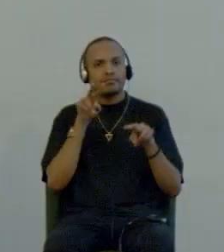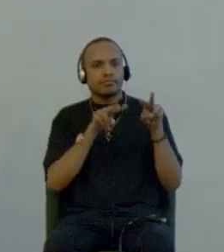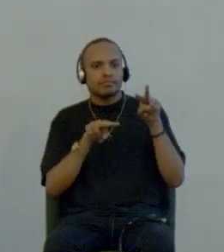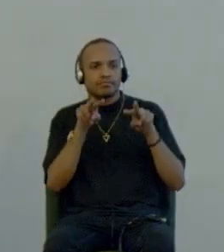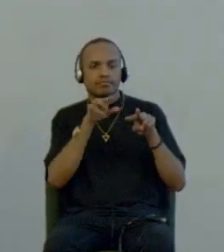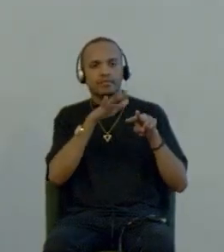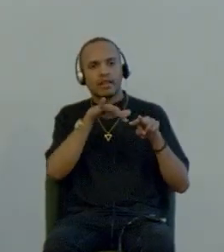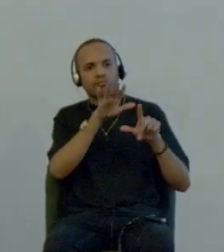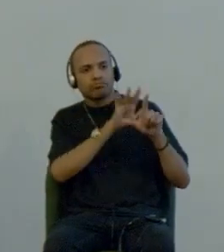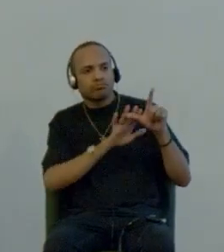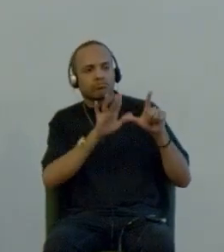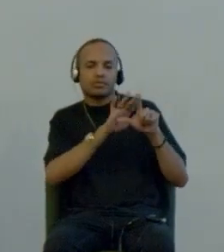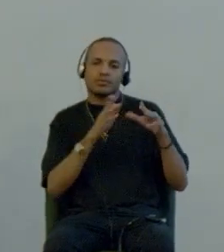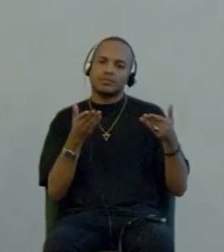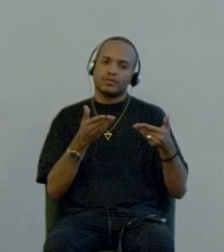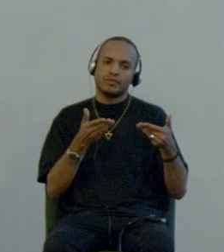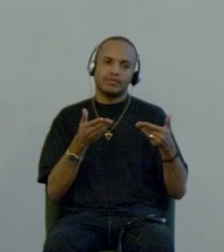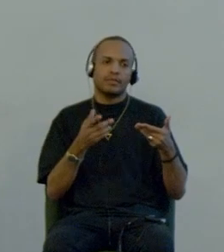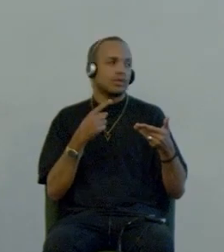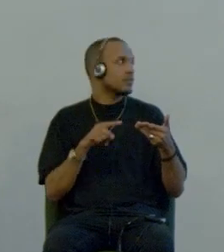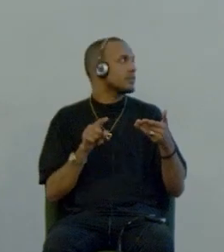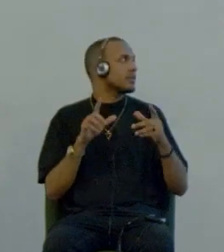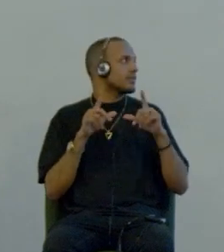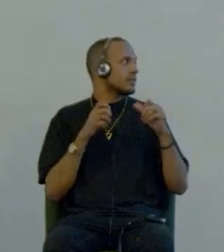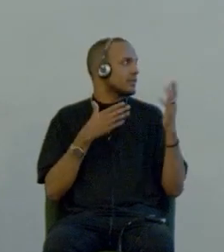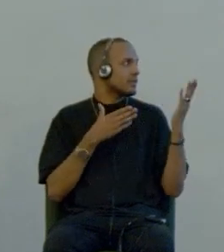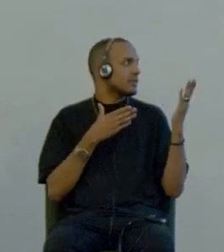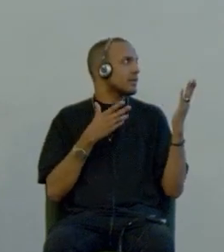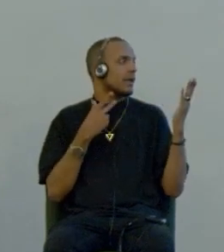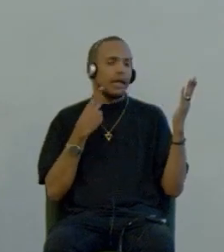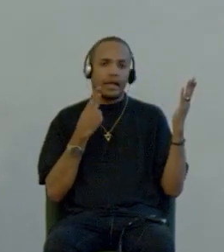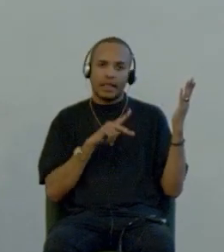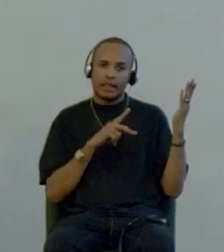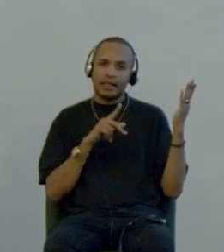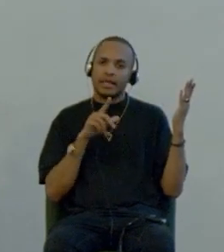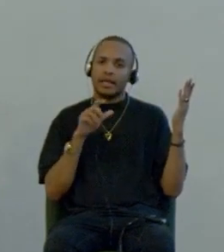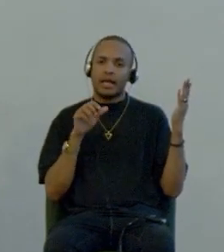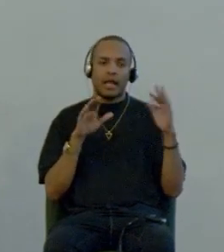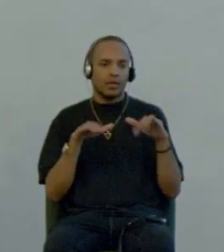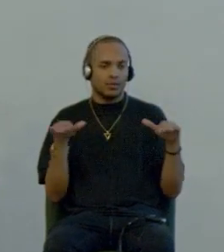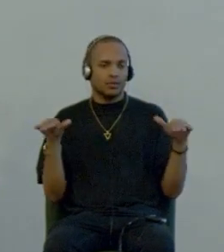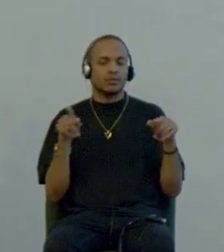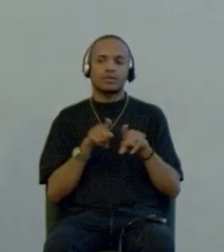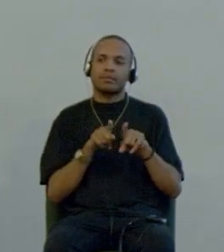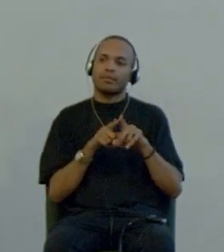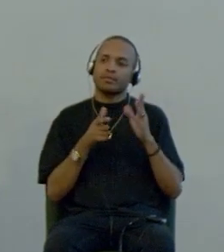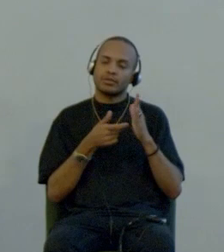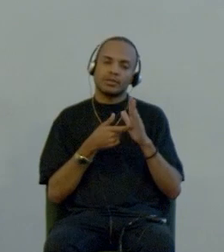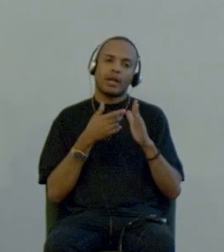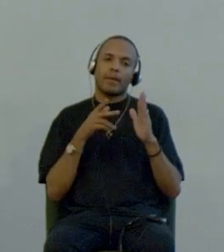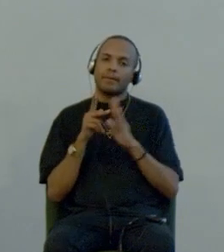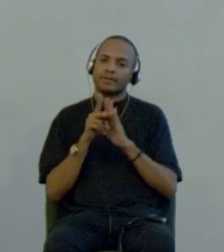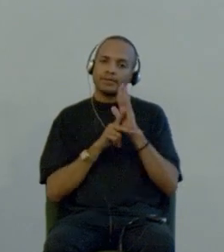Voilà. Et là, ma dernière image, elle a été faite par des étudiants. C'est pour dire que le projet Terraforma, c'est un projet